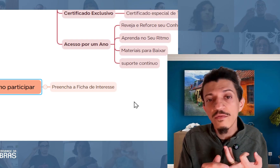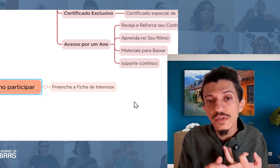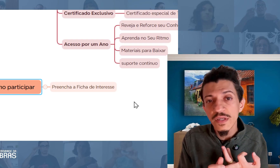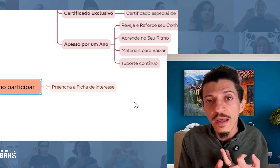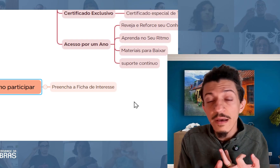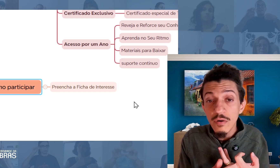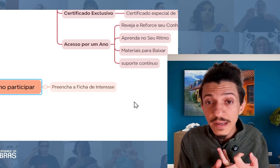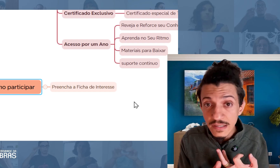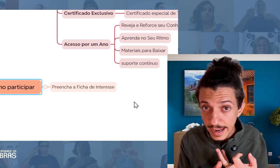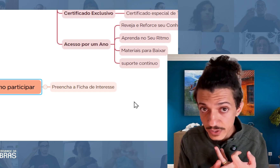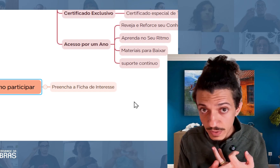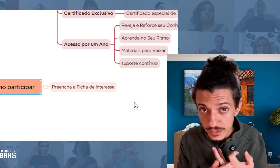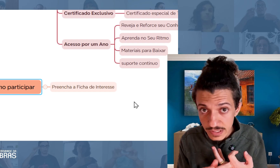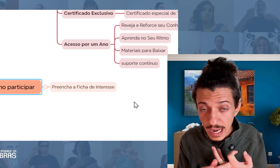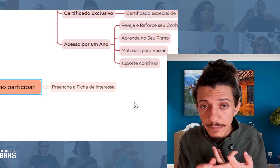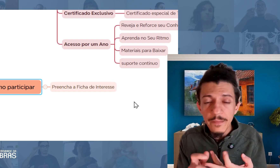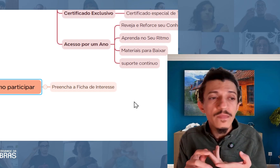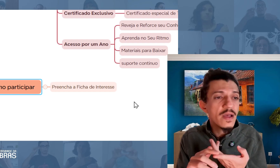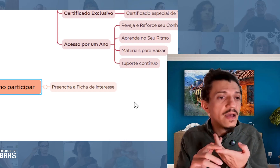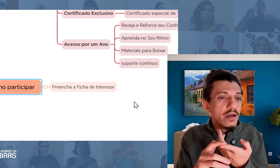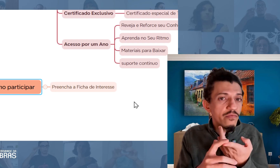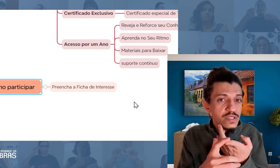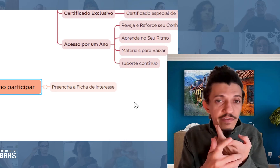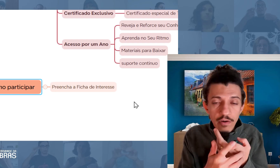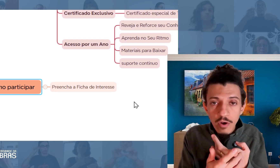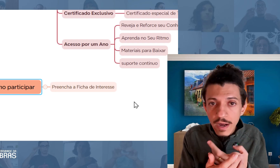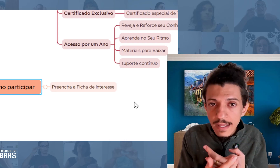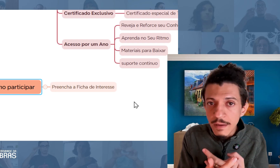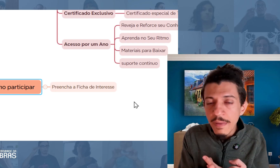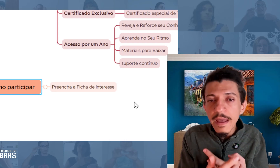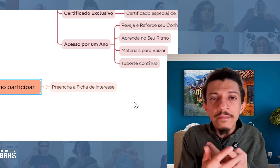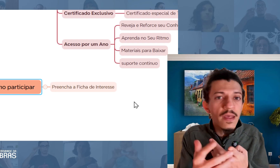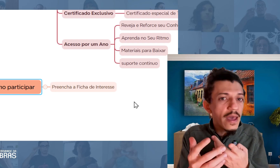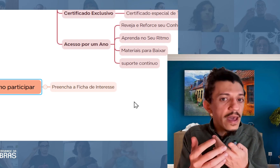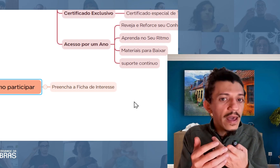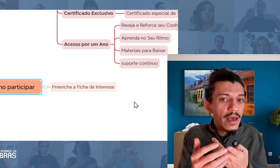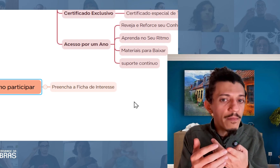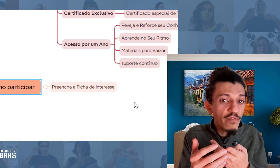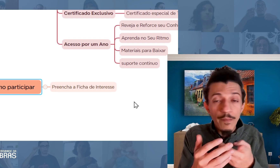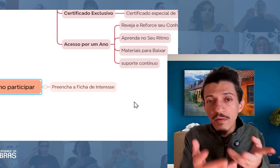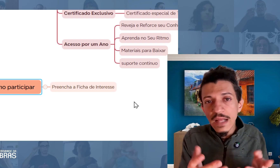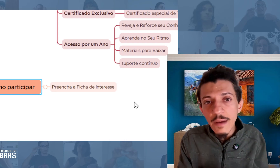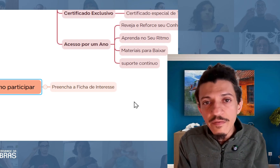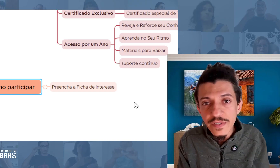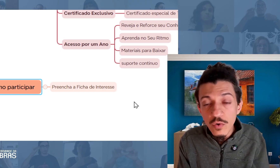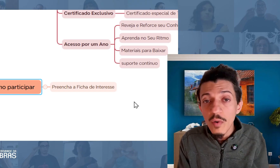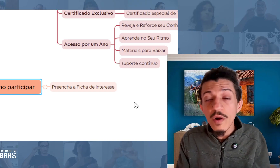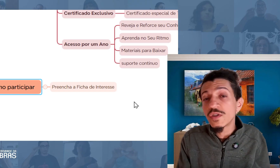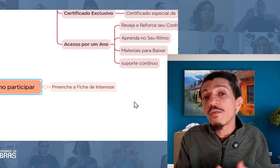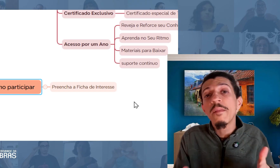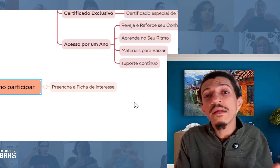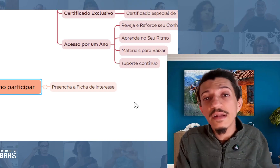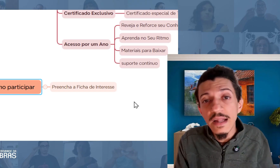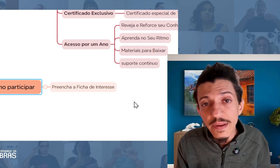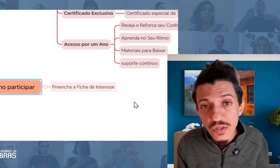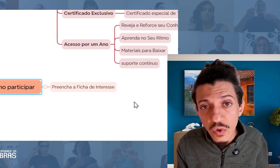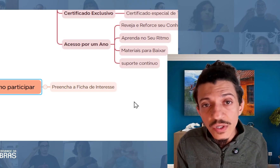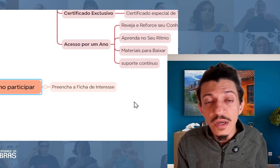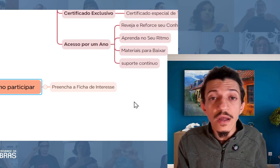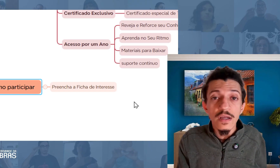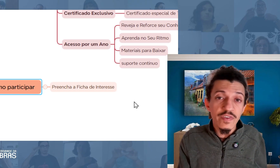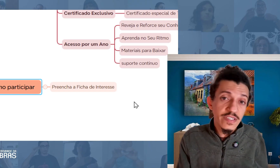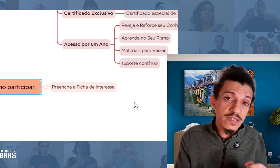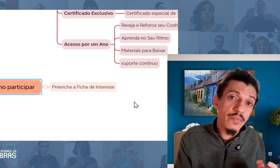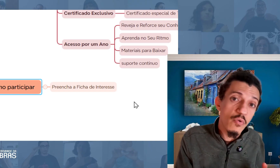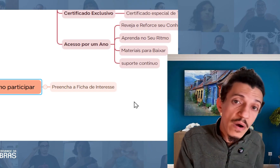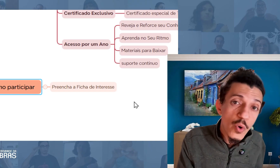contato com você por mensagem no WhatsApp. Você vai colocar também, vou perguntar lá para você qual que é o seu momento na Libras hoje,